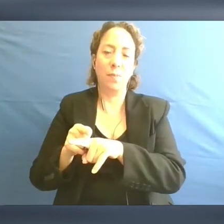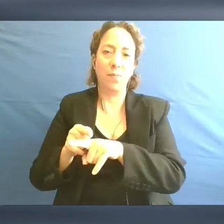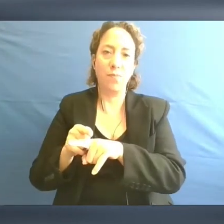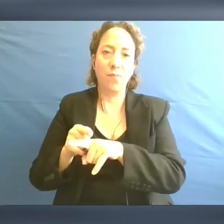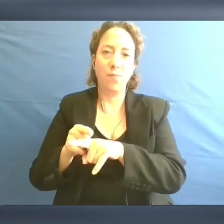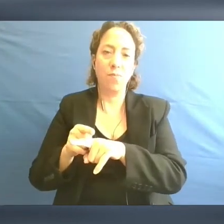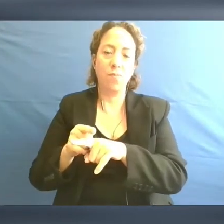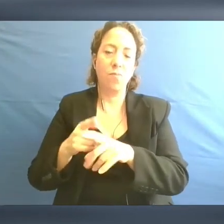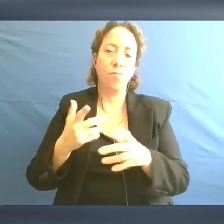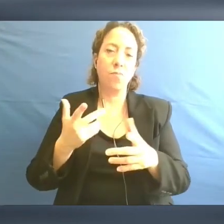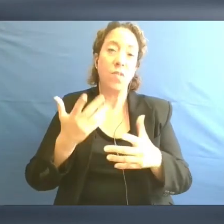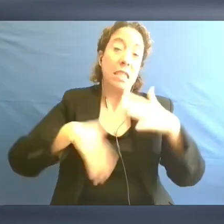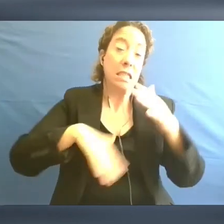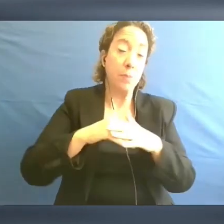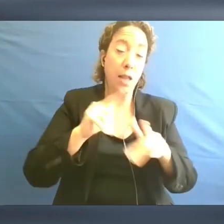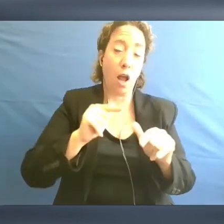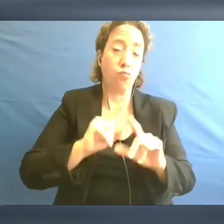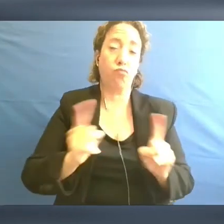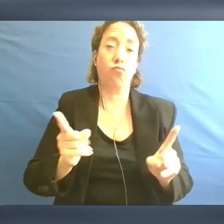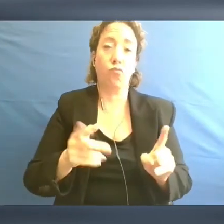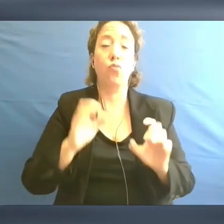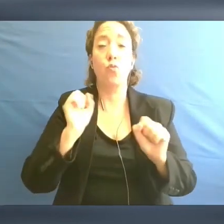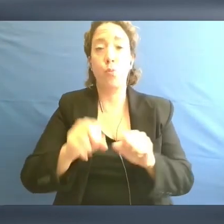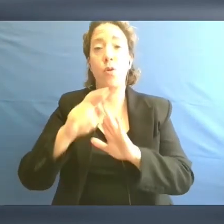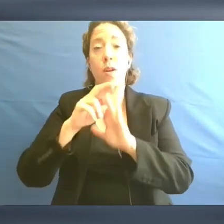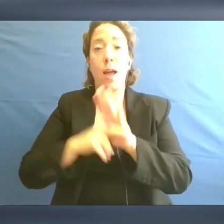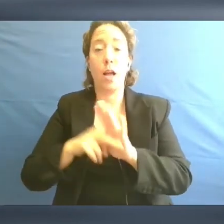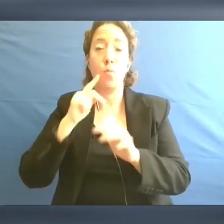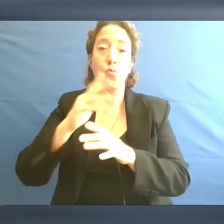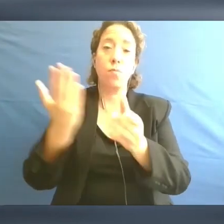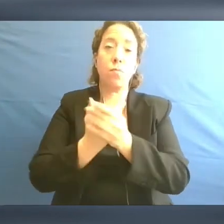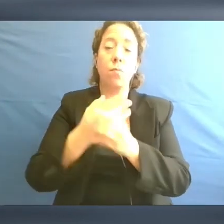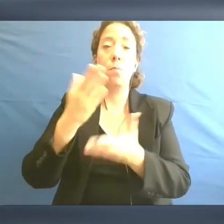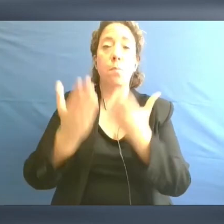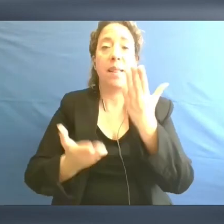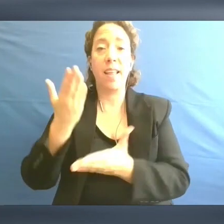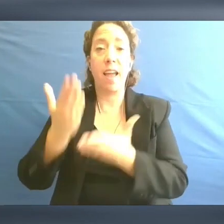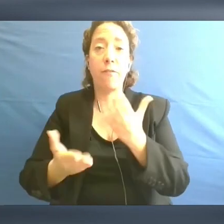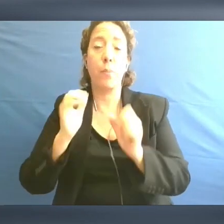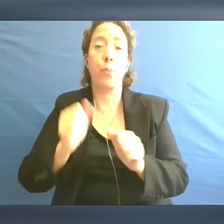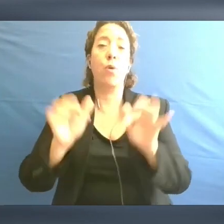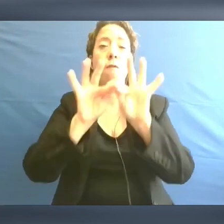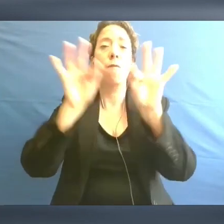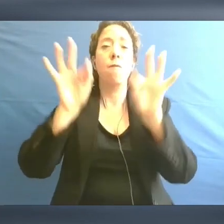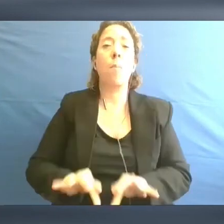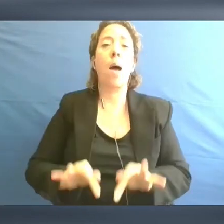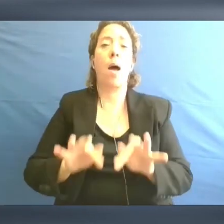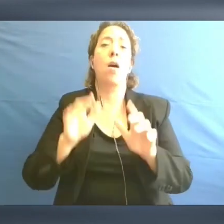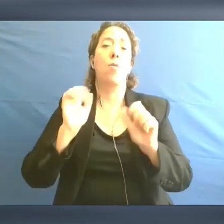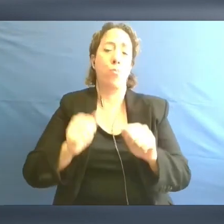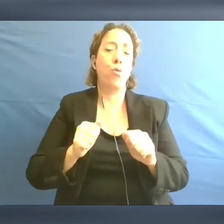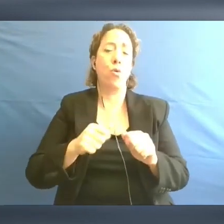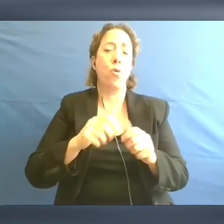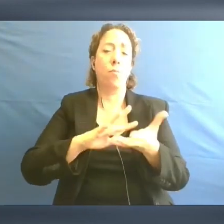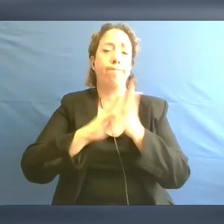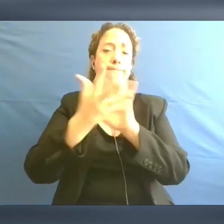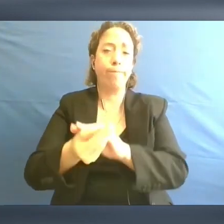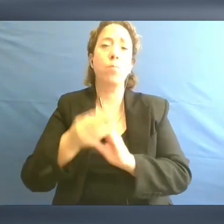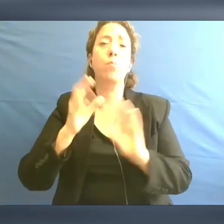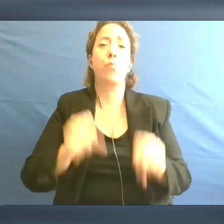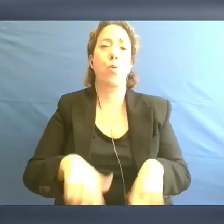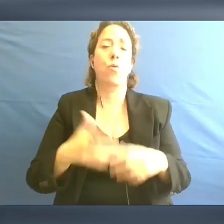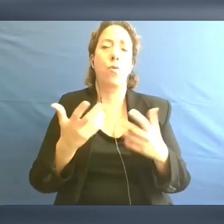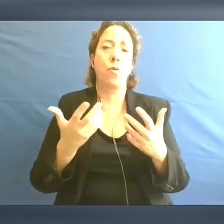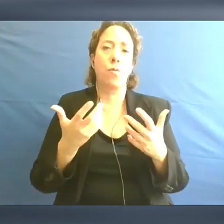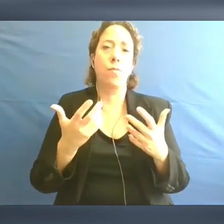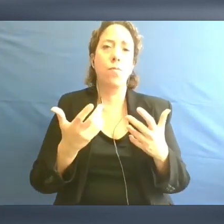limite. On peut aussi écrire des règles pour des documents PDF, etc. Le format permet vraiment ça et on aimerait le faire. C'est une